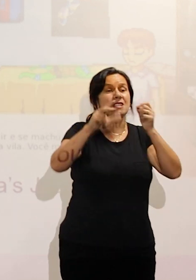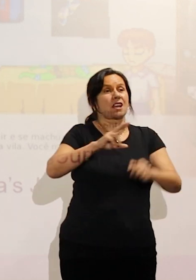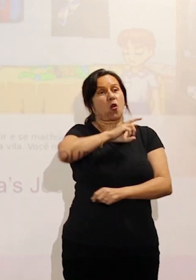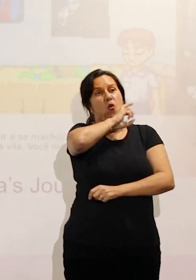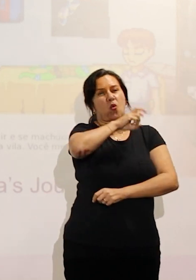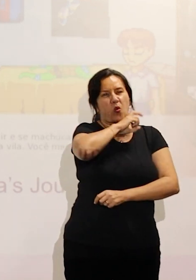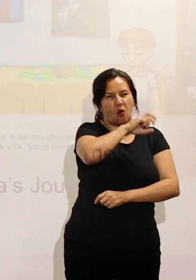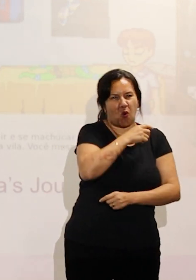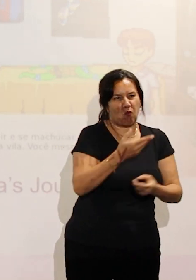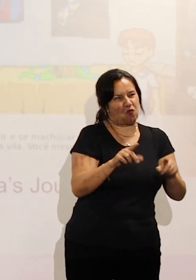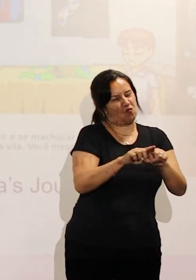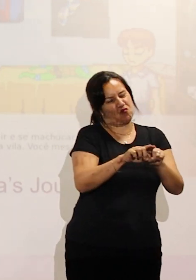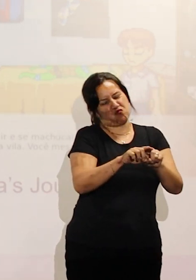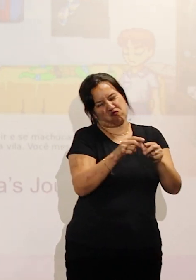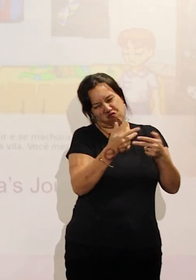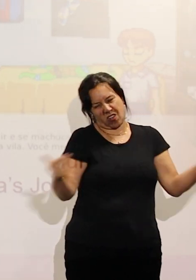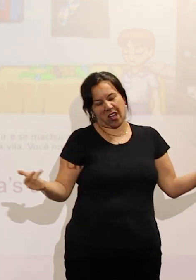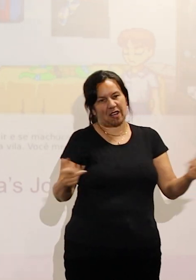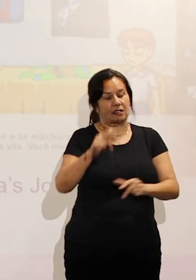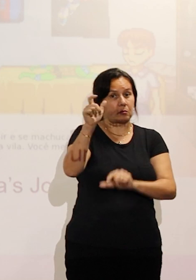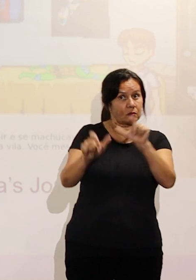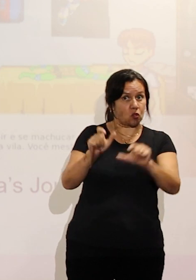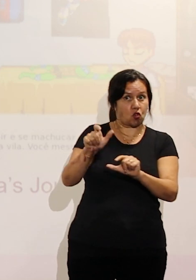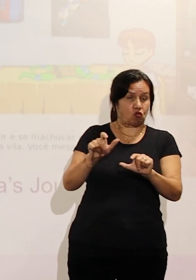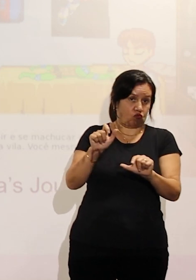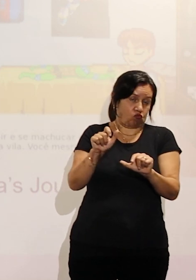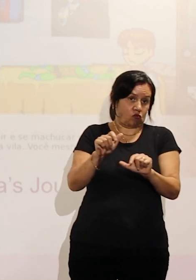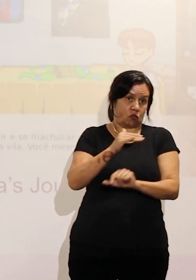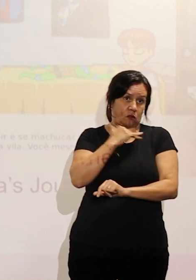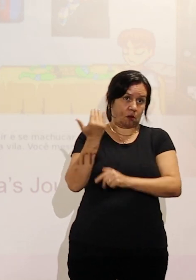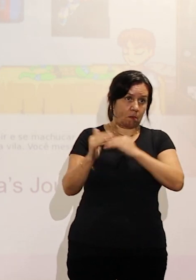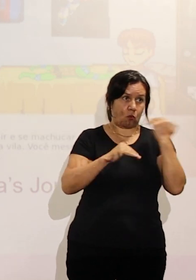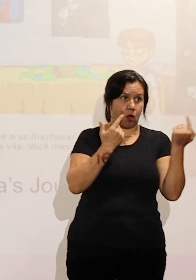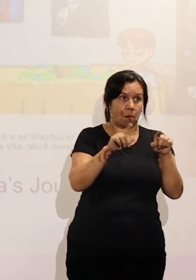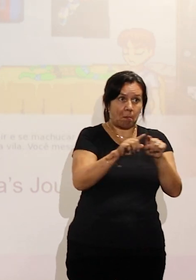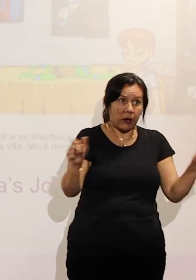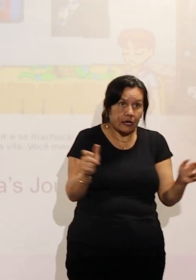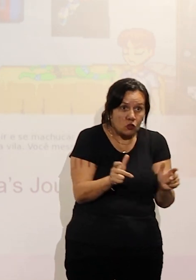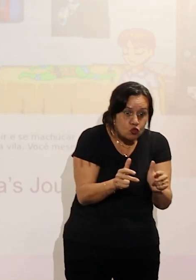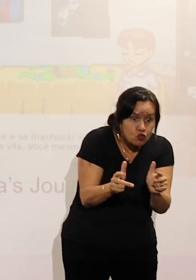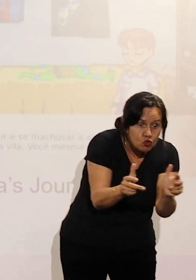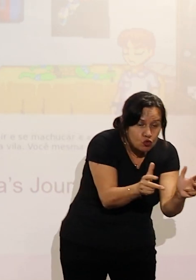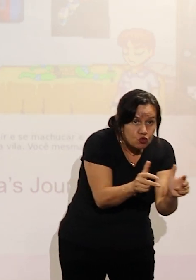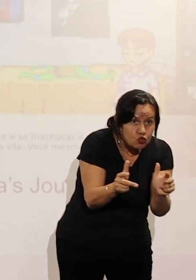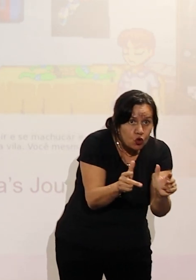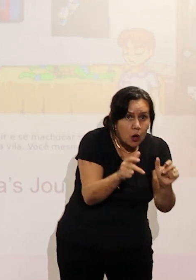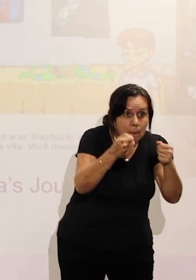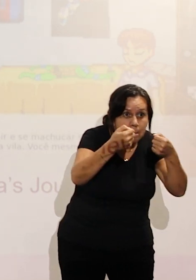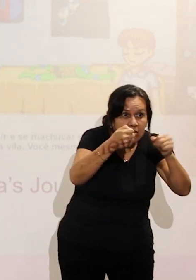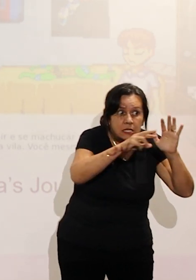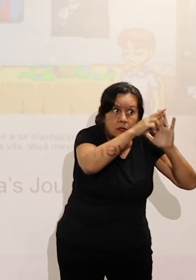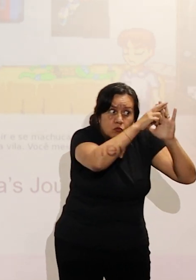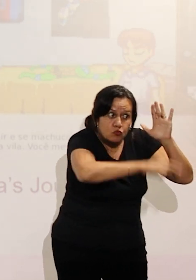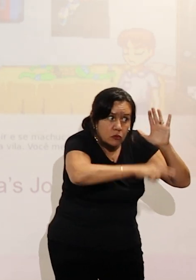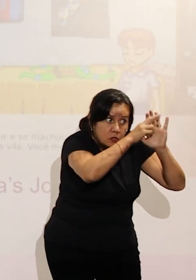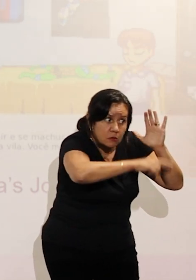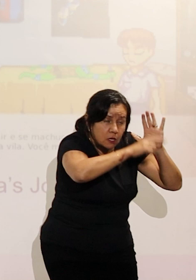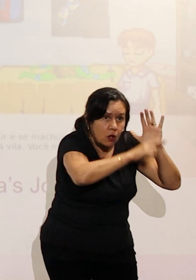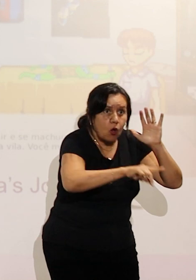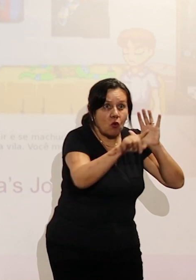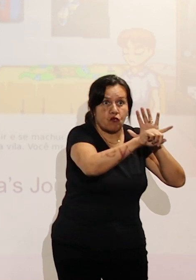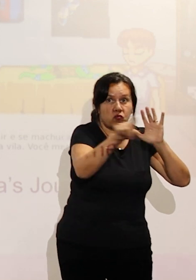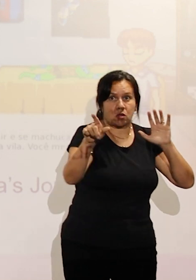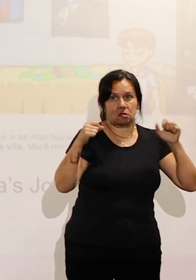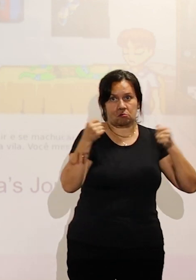cobra, então tinha várias formas de você morrer ali. E nesses jogos você tinha também uma narrativa. Então, ou seja, nesse você é um cara que está explorando ou se perdendo na